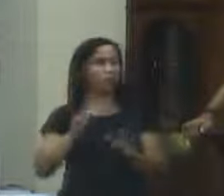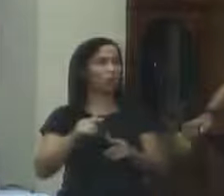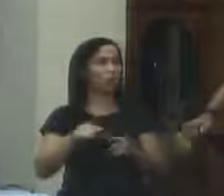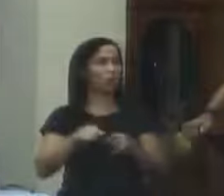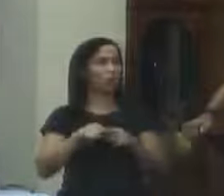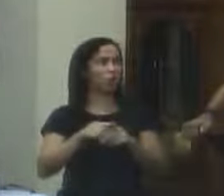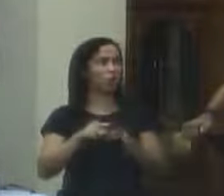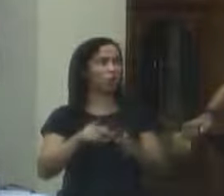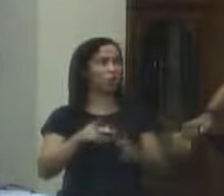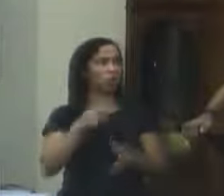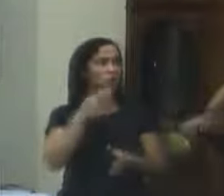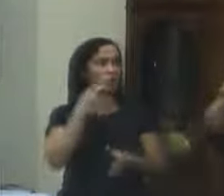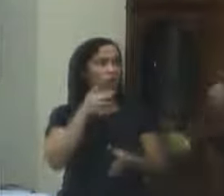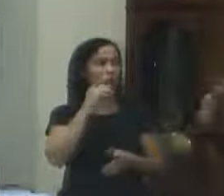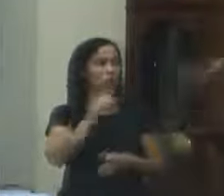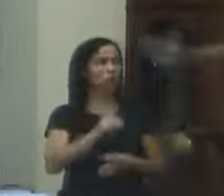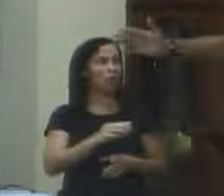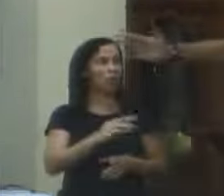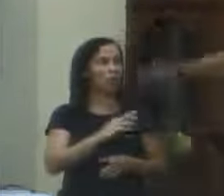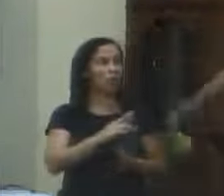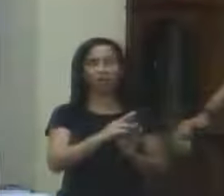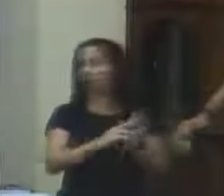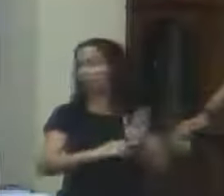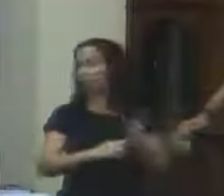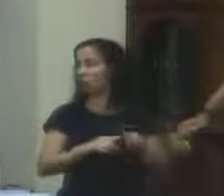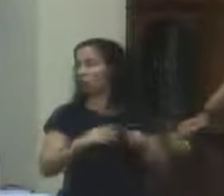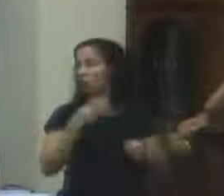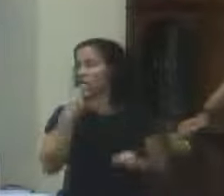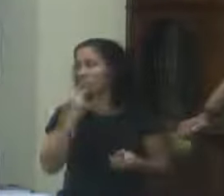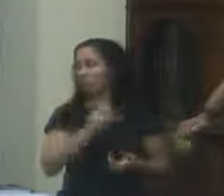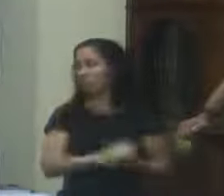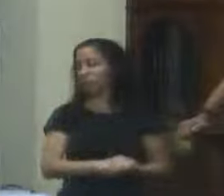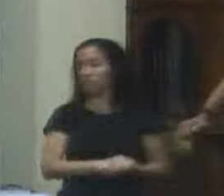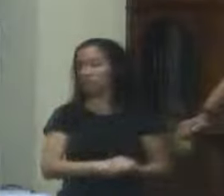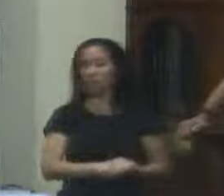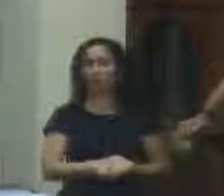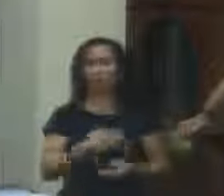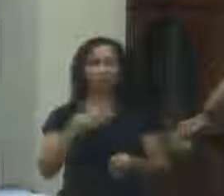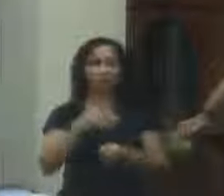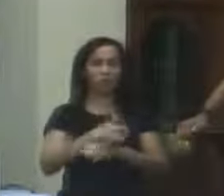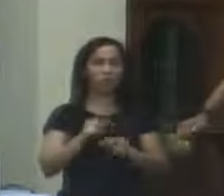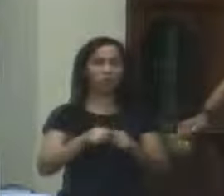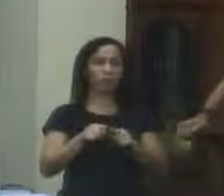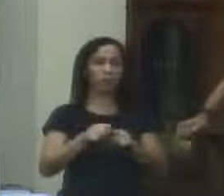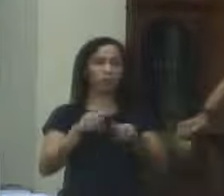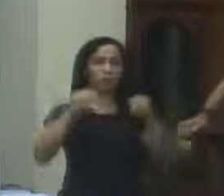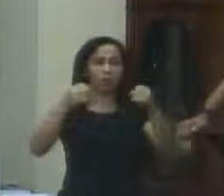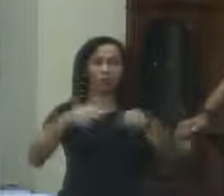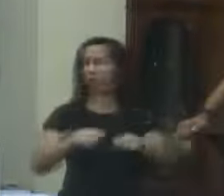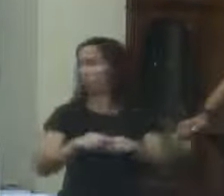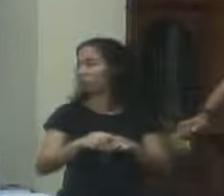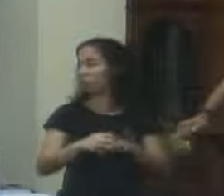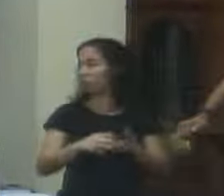que teria direito ao recurso, e todos, como o Fábio Antônio ele mostrou, estão entrando com recurso, explicando cada